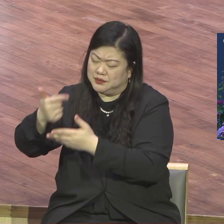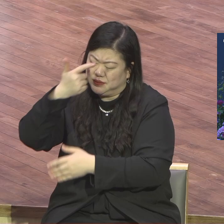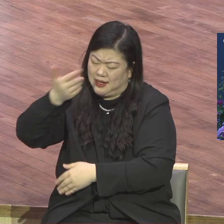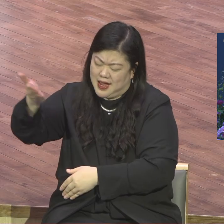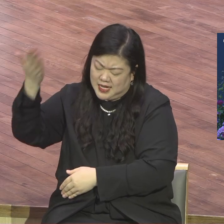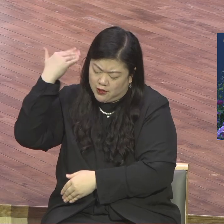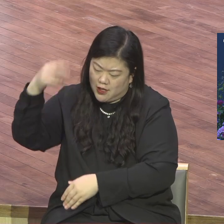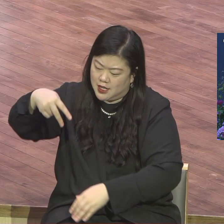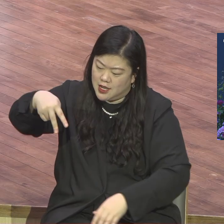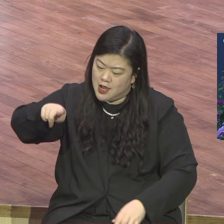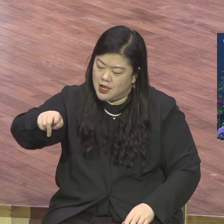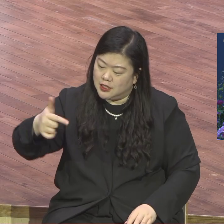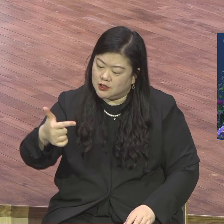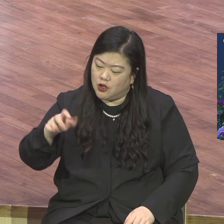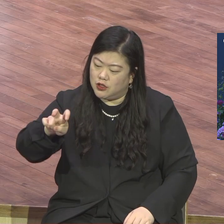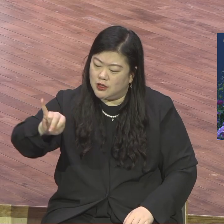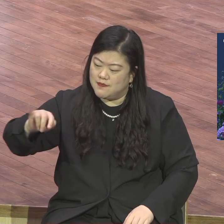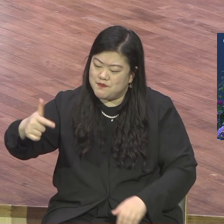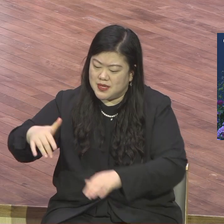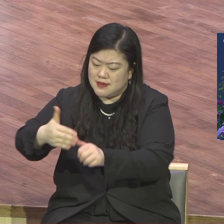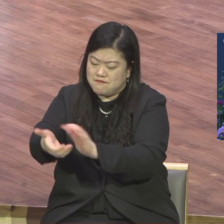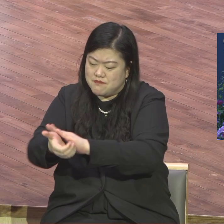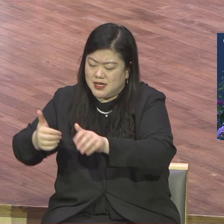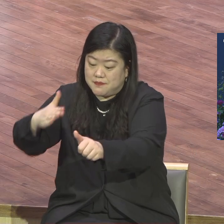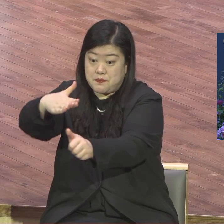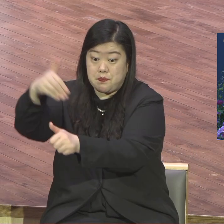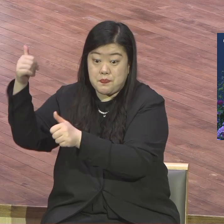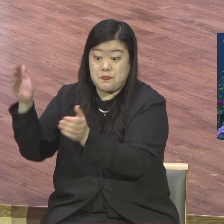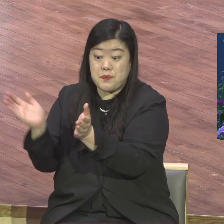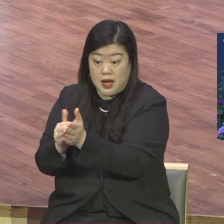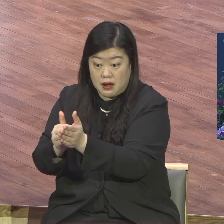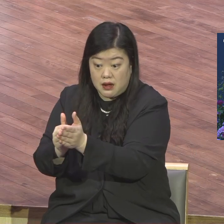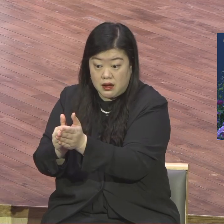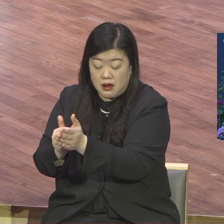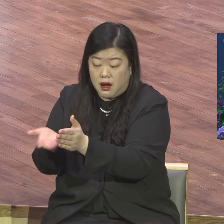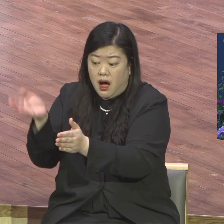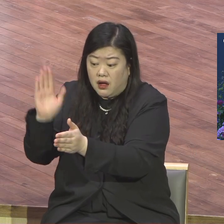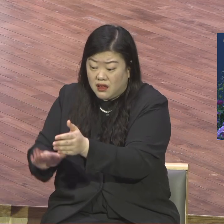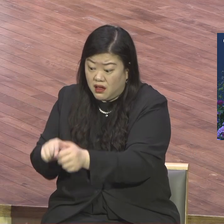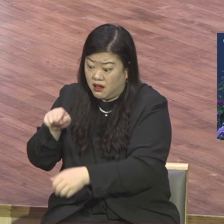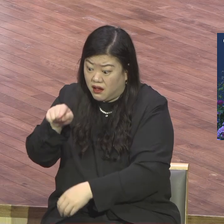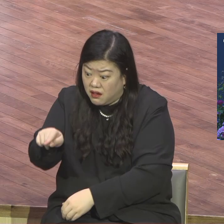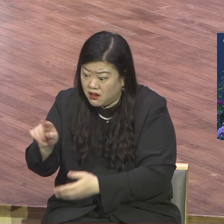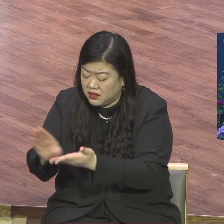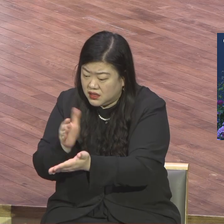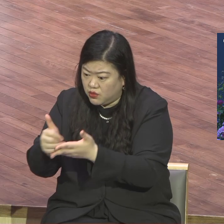얻었고 이 영적 진리를 증거하면서 이방인을 살리고 있는데